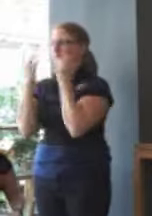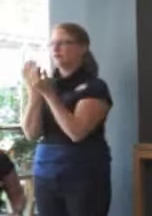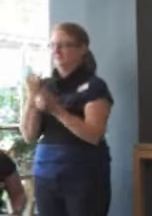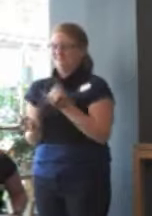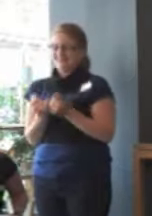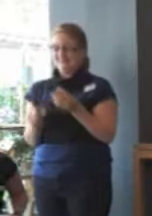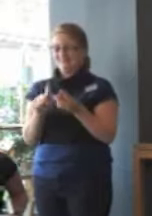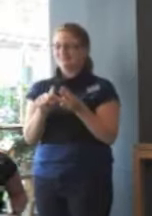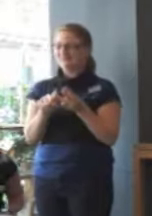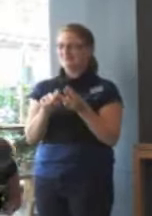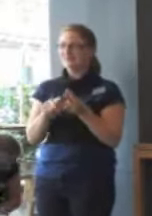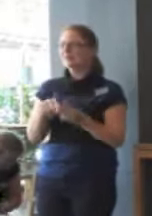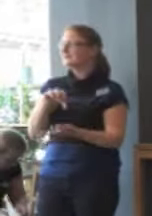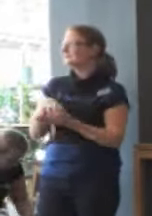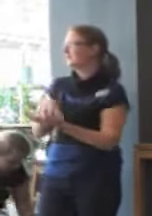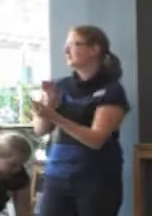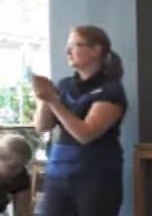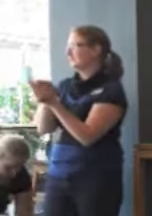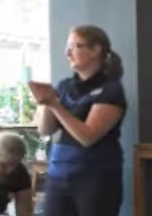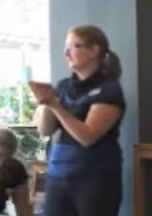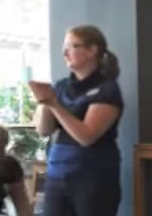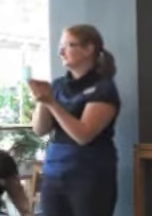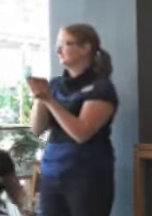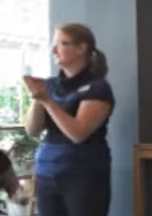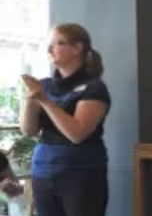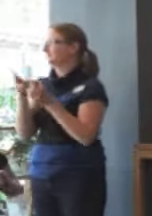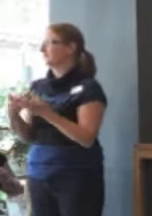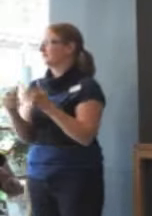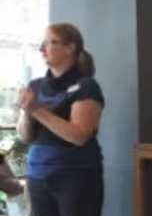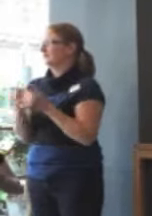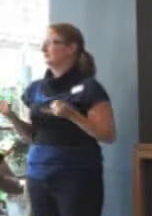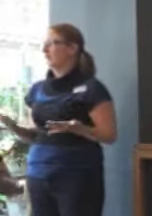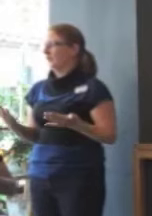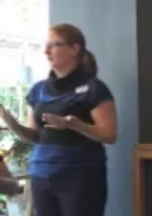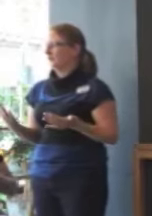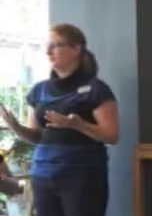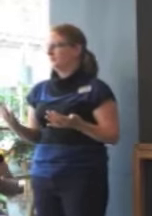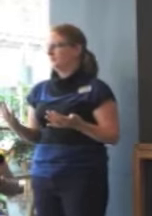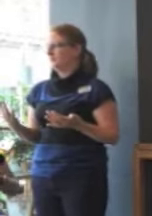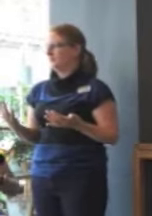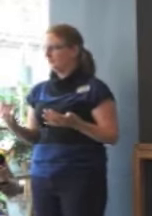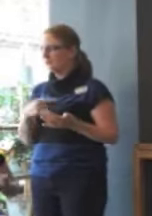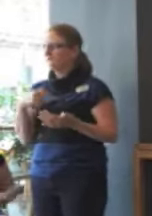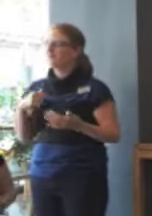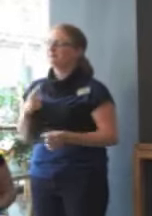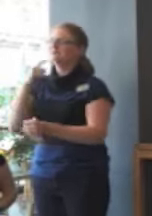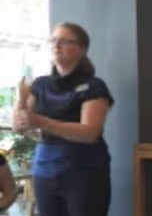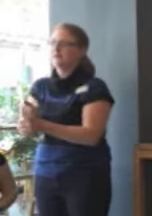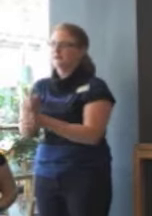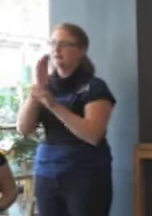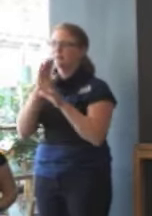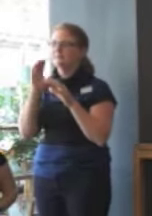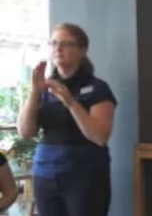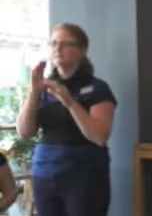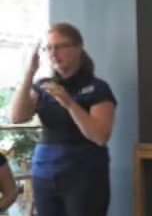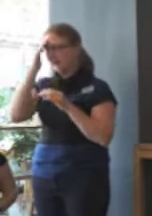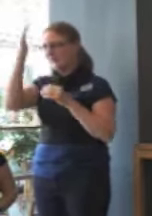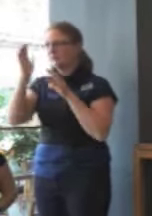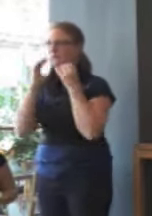det man kan kalla samhällskontrakt. På det sättet idag samhället beställer äldreomsorg, så beställer man